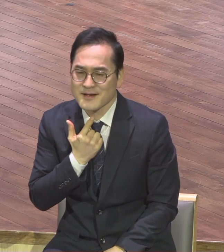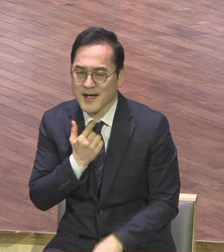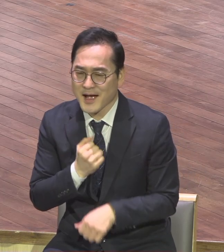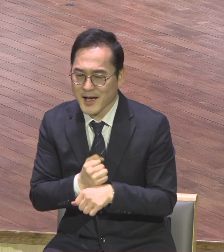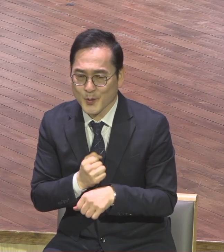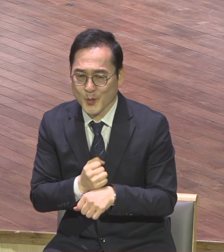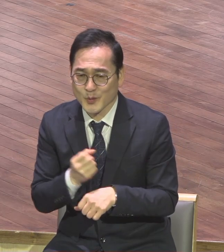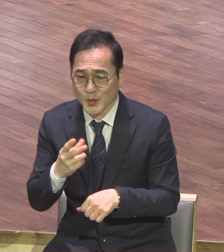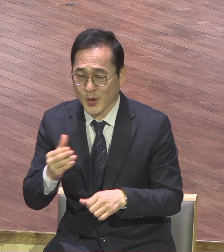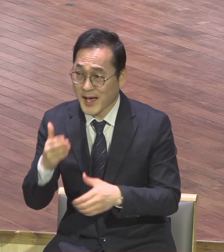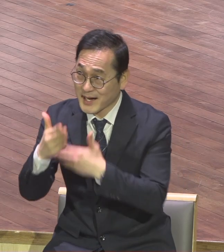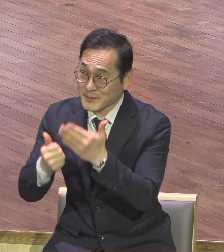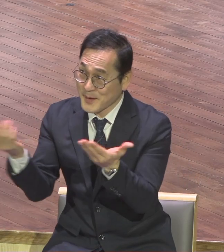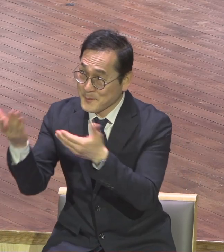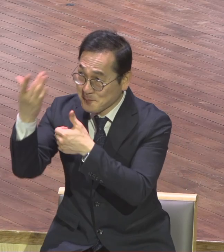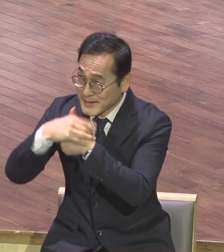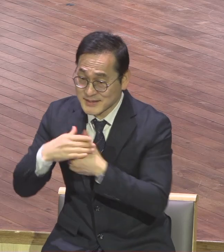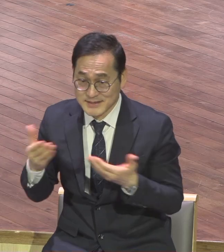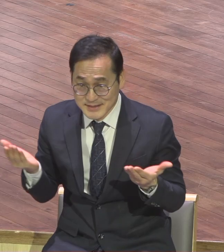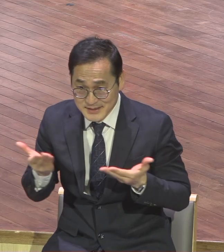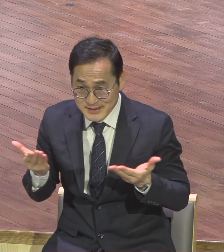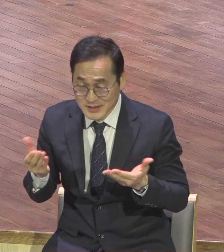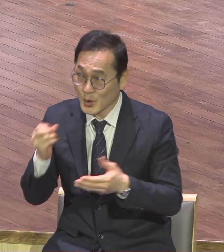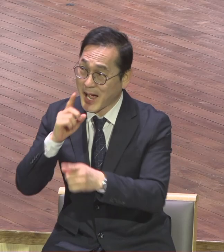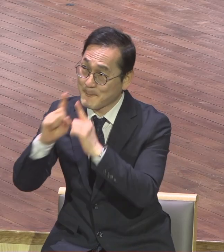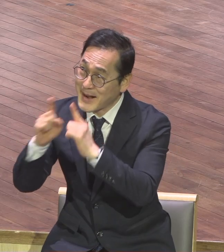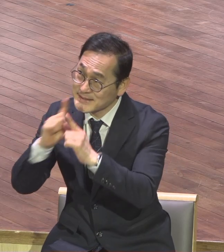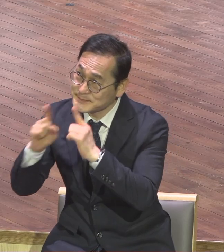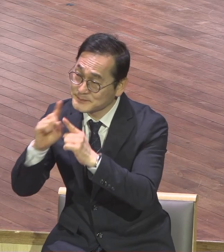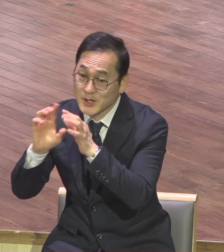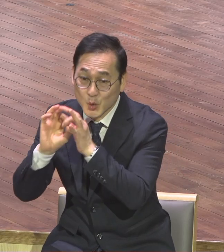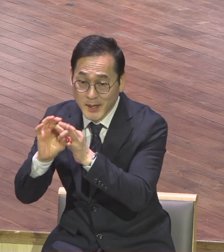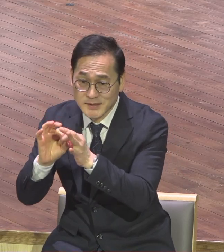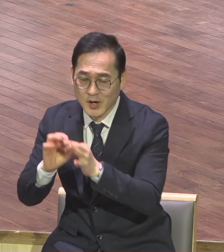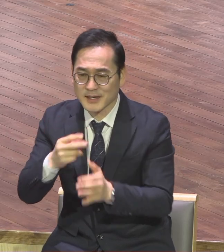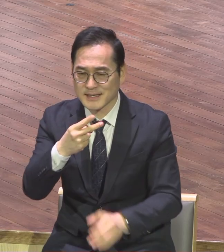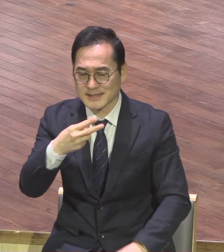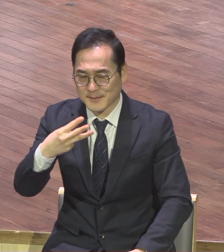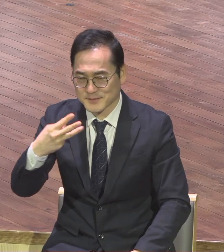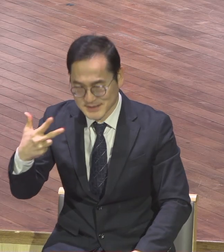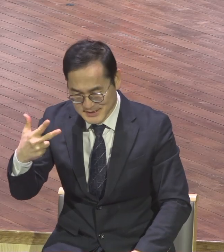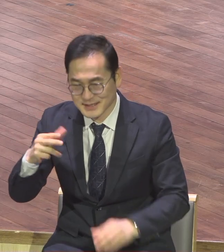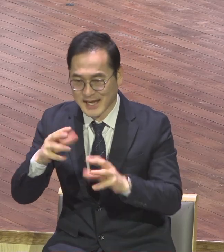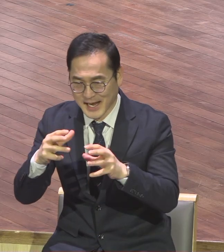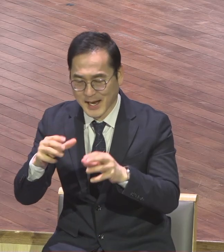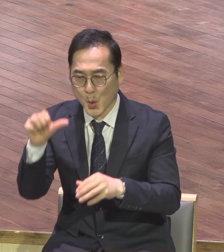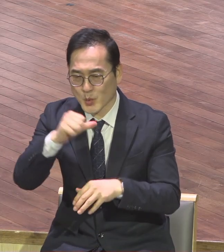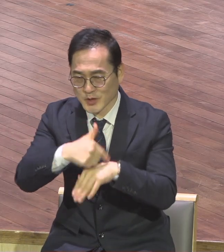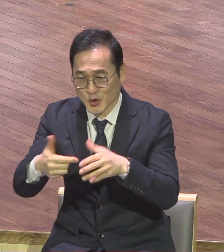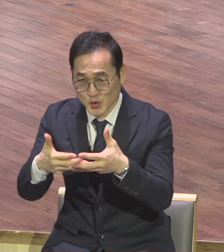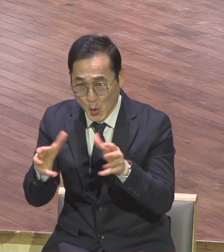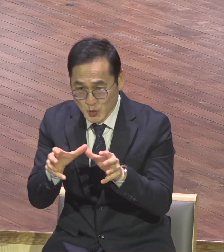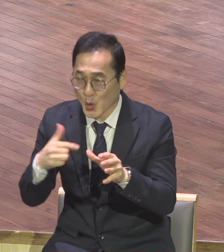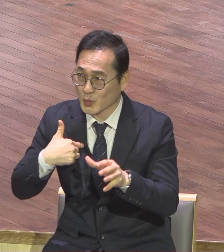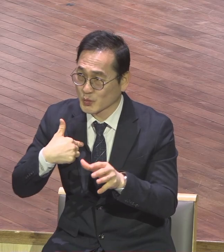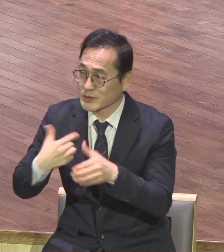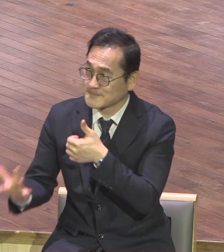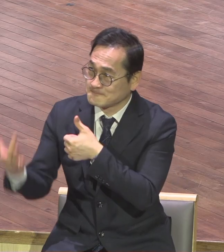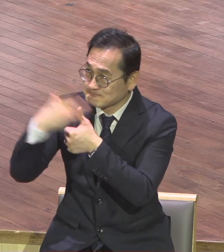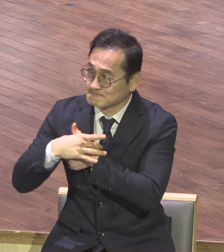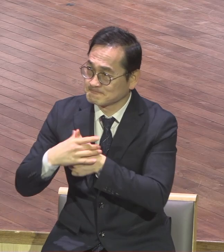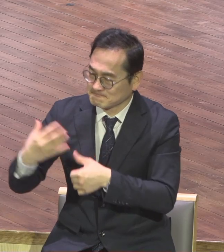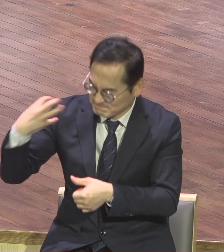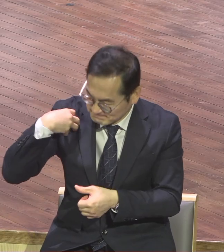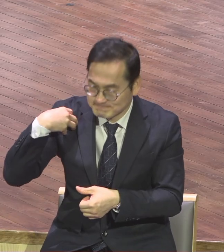모든 직분을 통해서 모든 메시지를 통해서 237 나라 5천 종족 복음화 주역으로 내가 쓰임